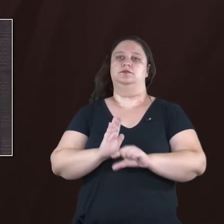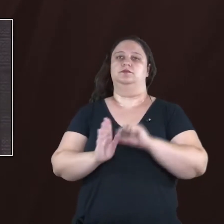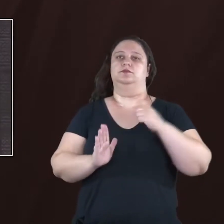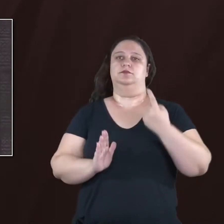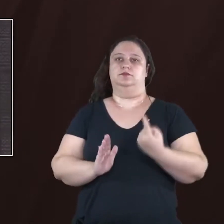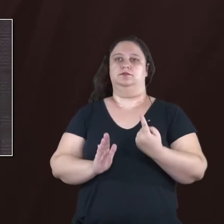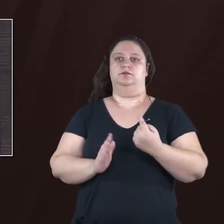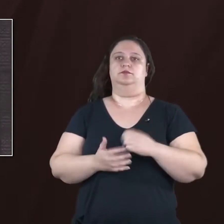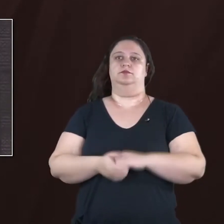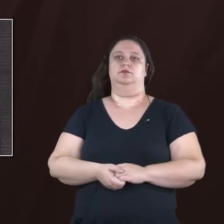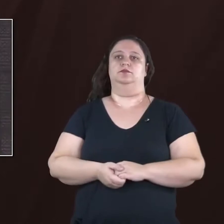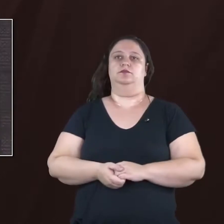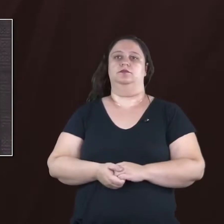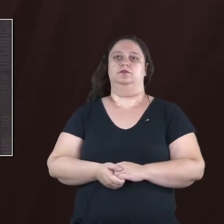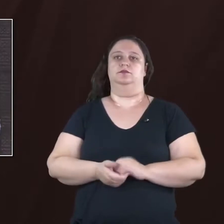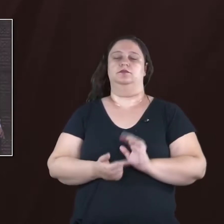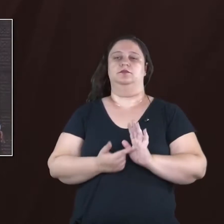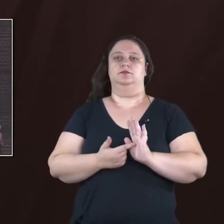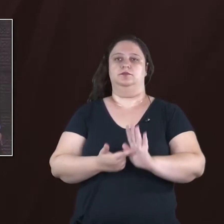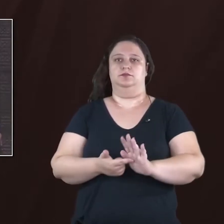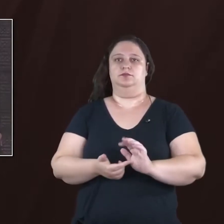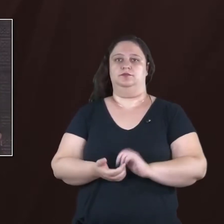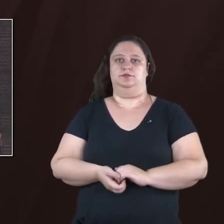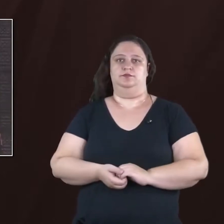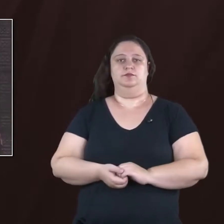1, que diz assim: